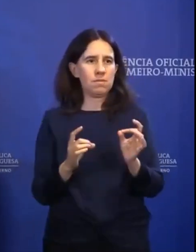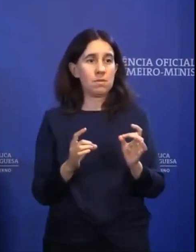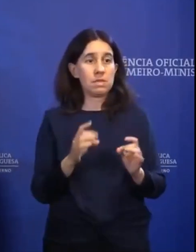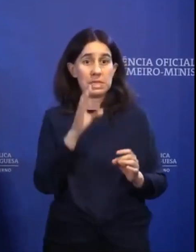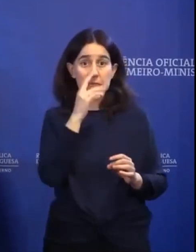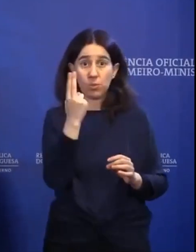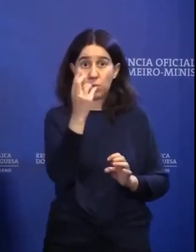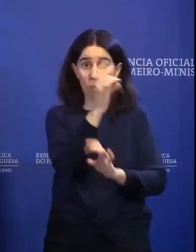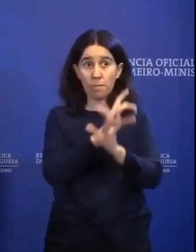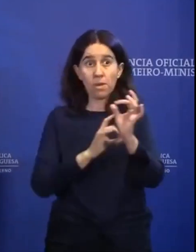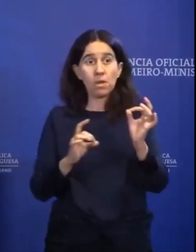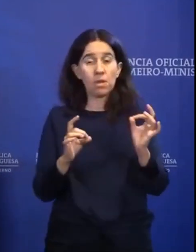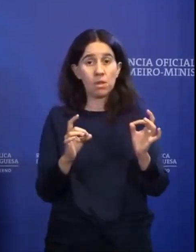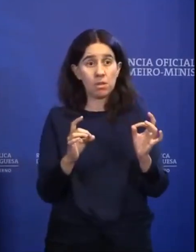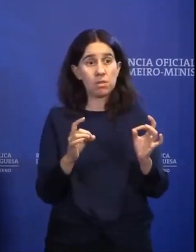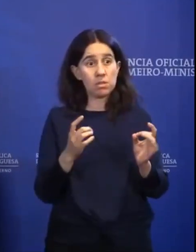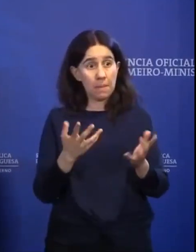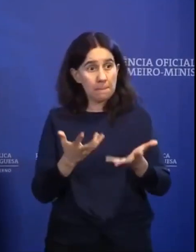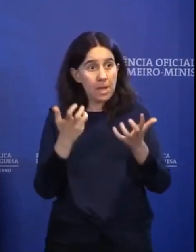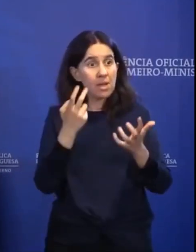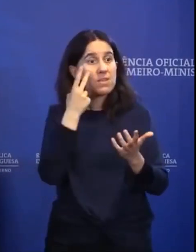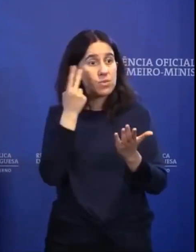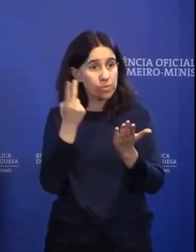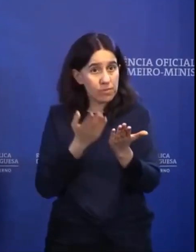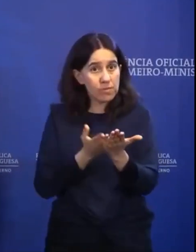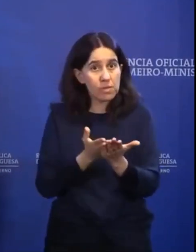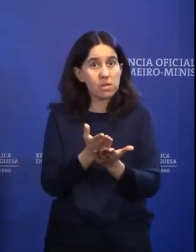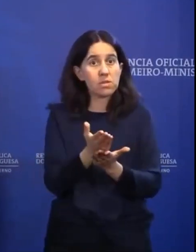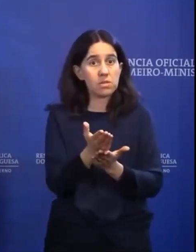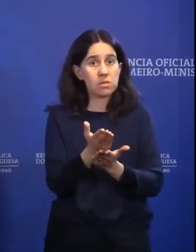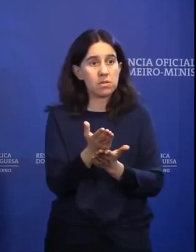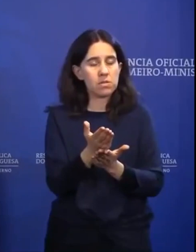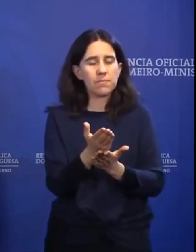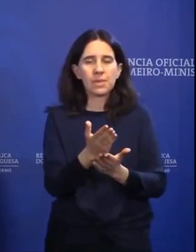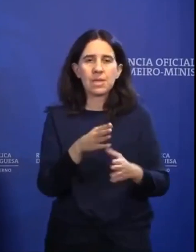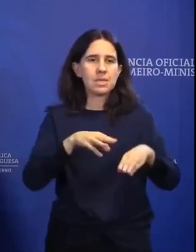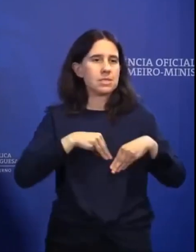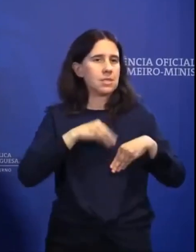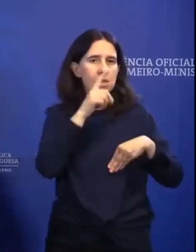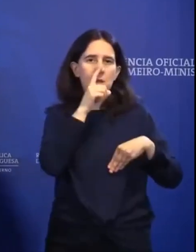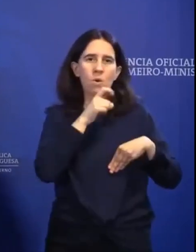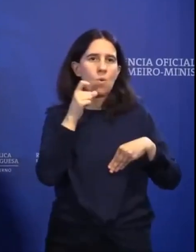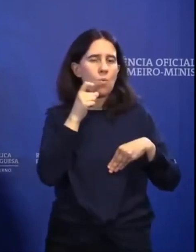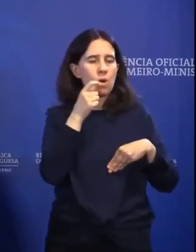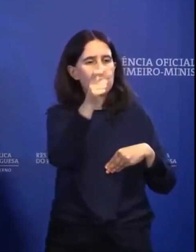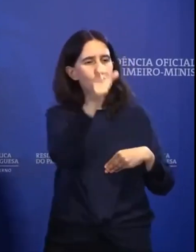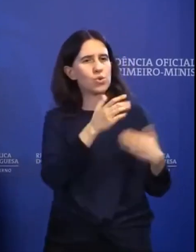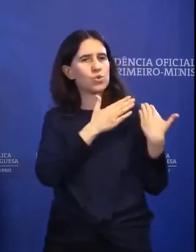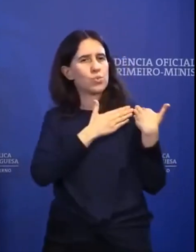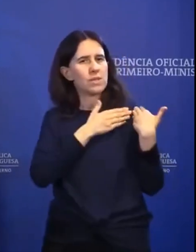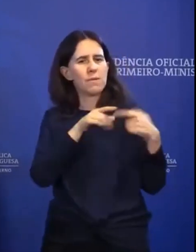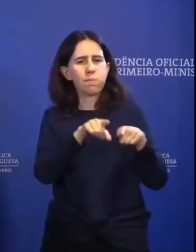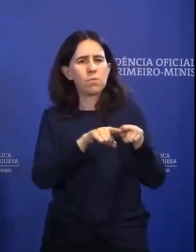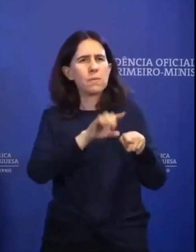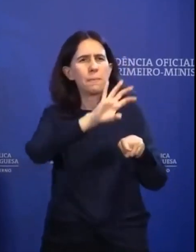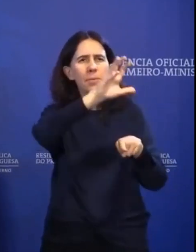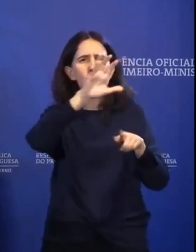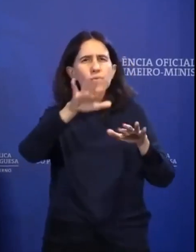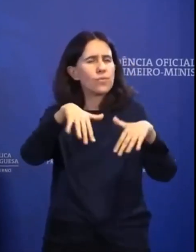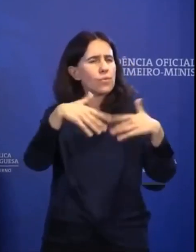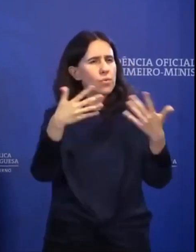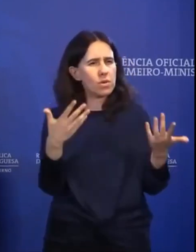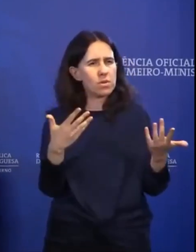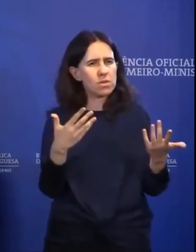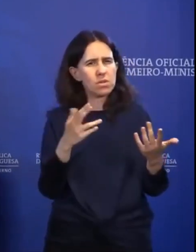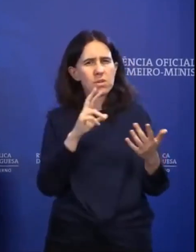esse a união europeia quer sobreviver i e ii necessitava com responsabilidade seja do país